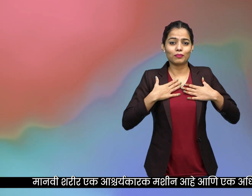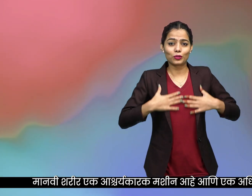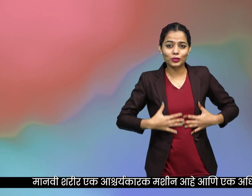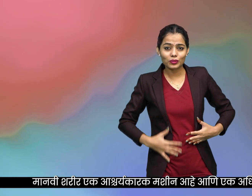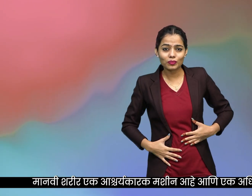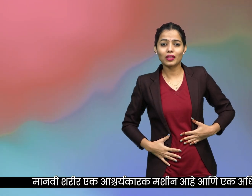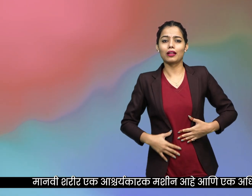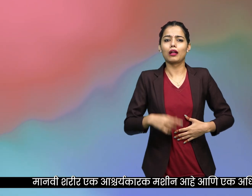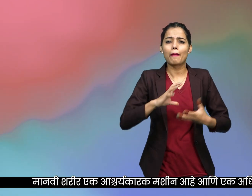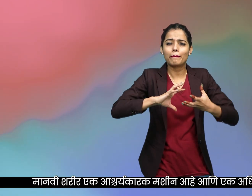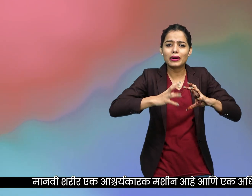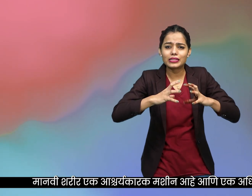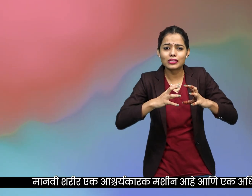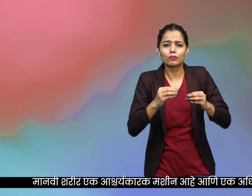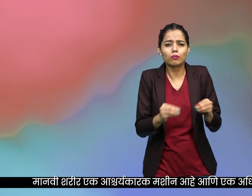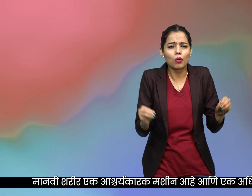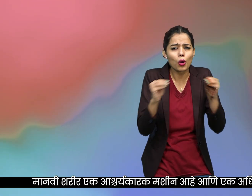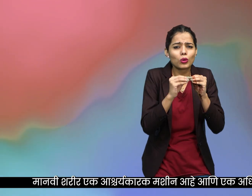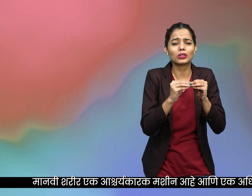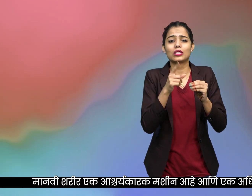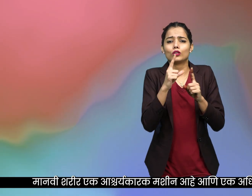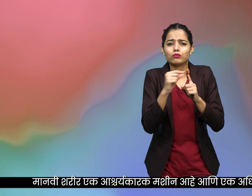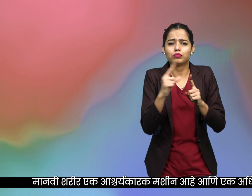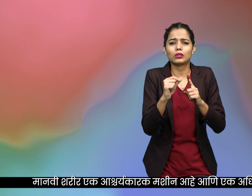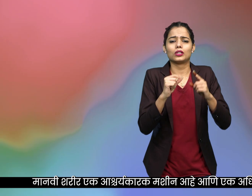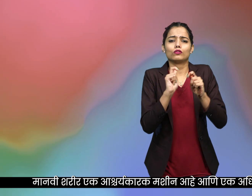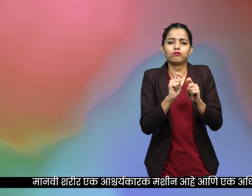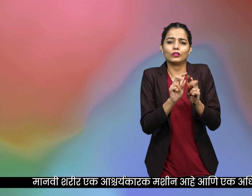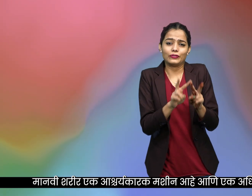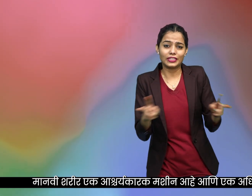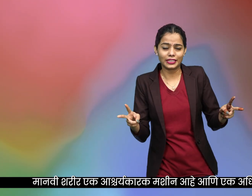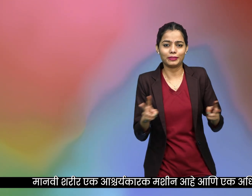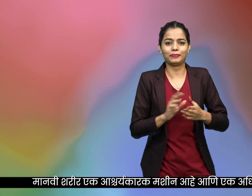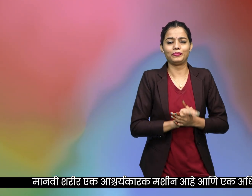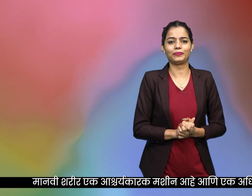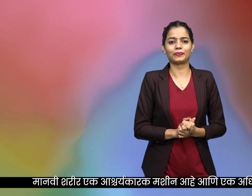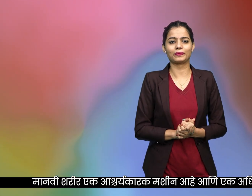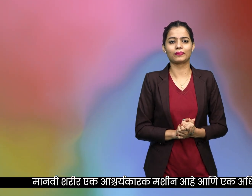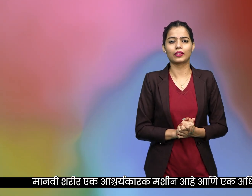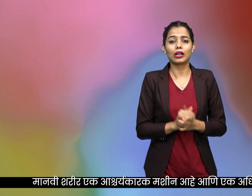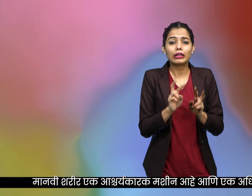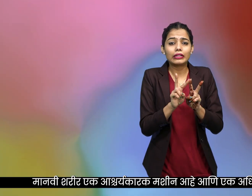मानवी शरीर हे एक आश्चर्यकारक मशीन आहे आणि एक अधिक जटिल रचना आहे.